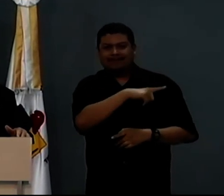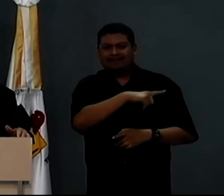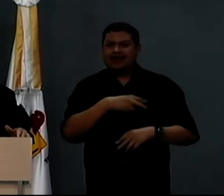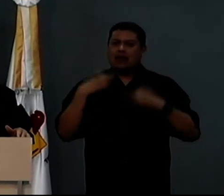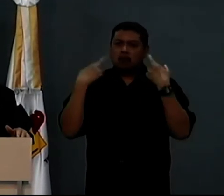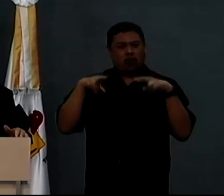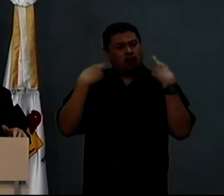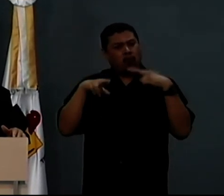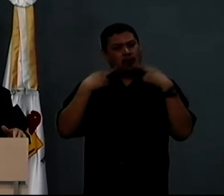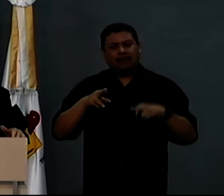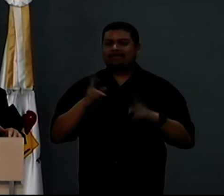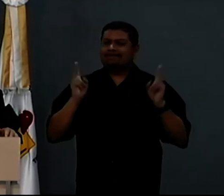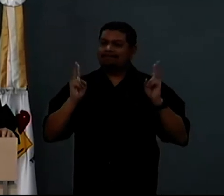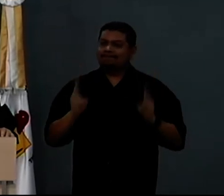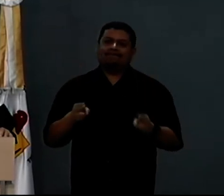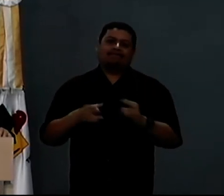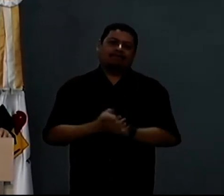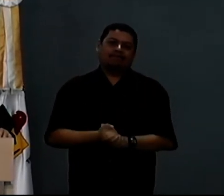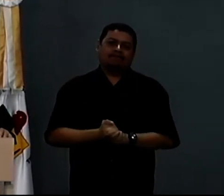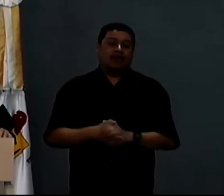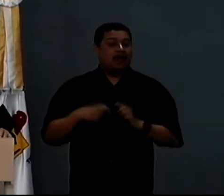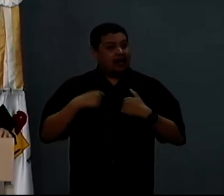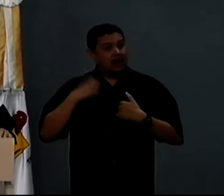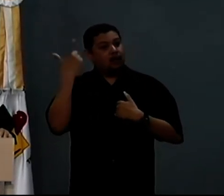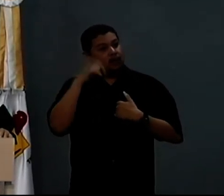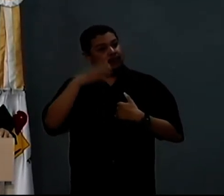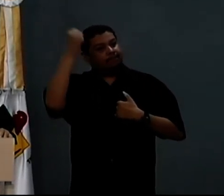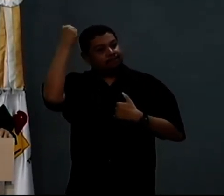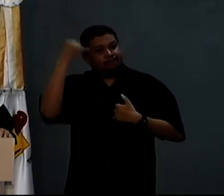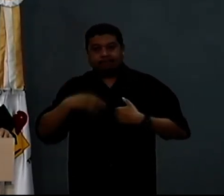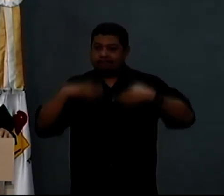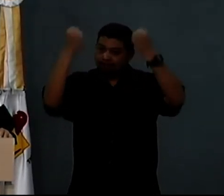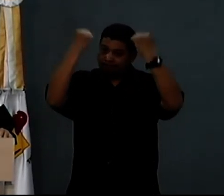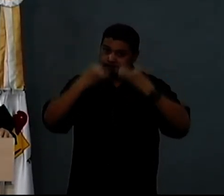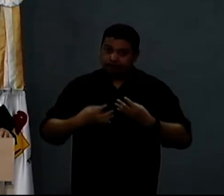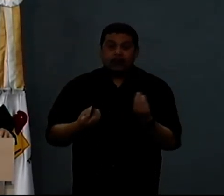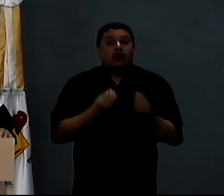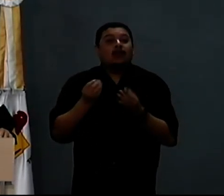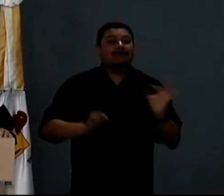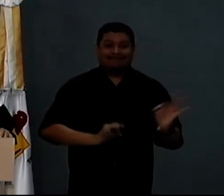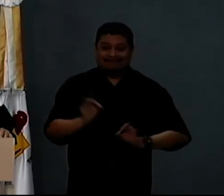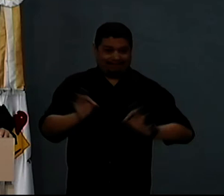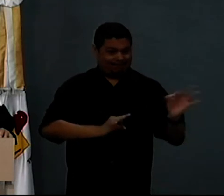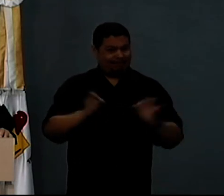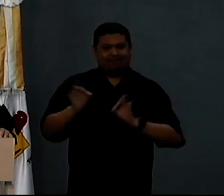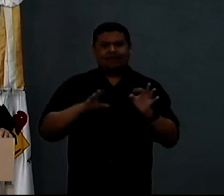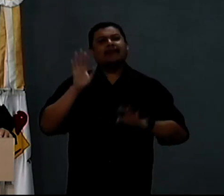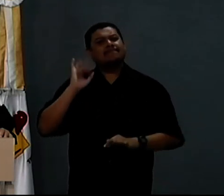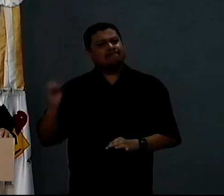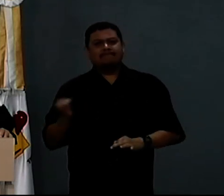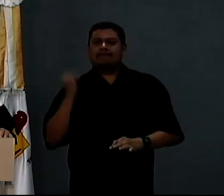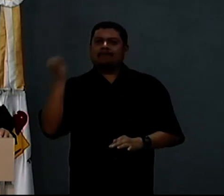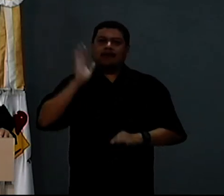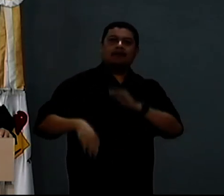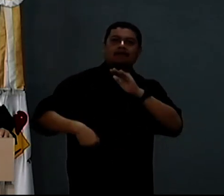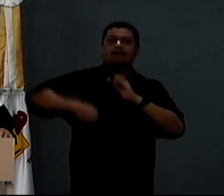mesma situação. Eu volto a falar de novo, a questão do planejamento é importantíssimo, né? A